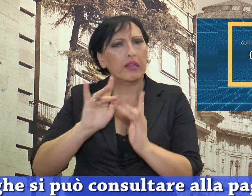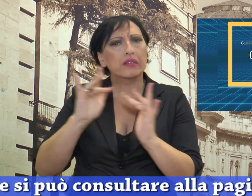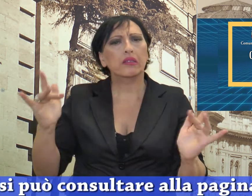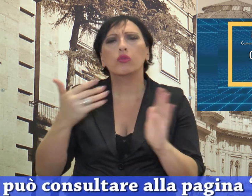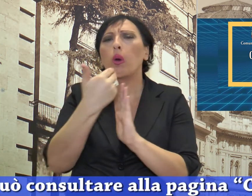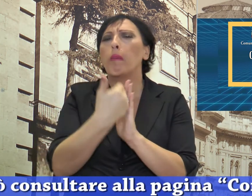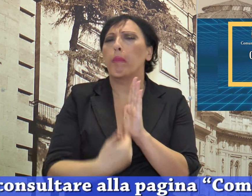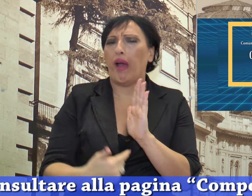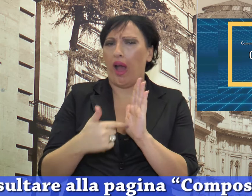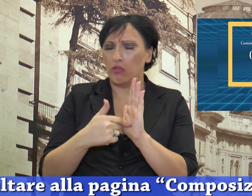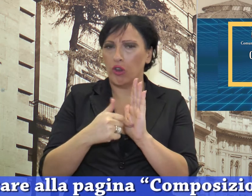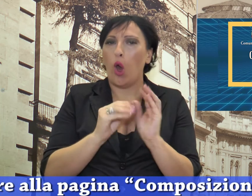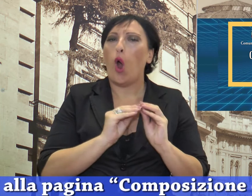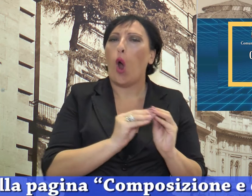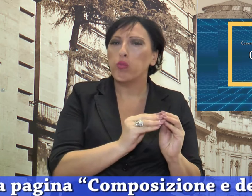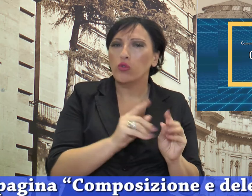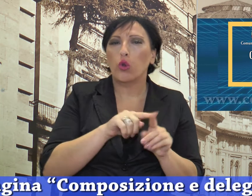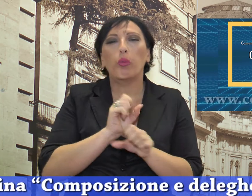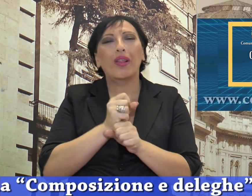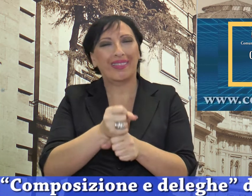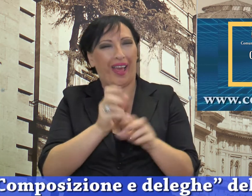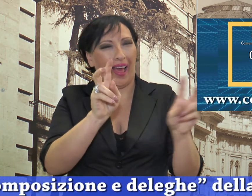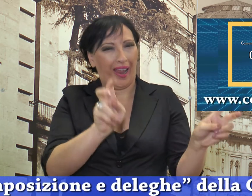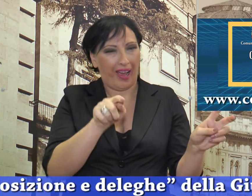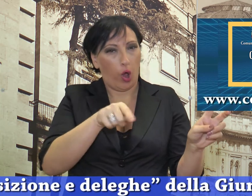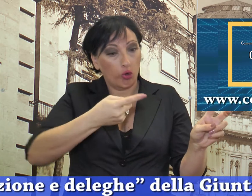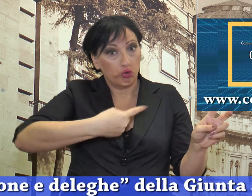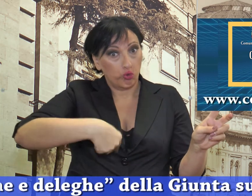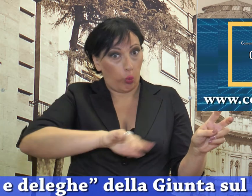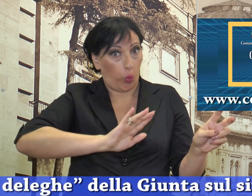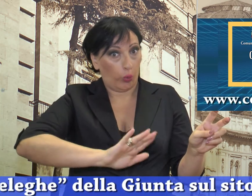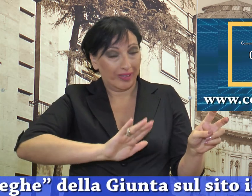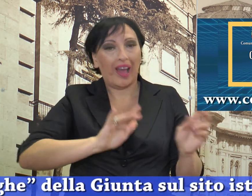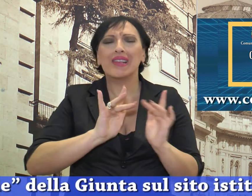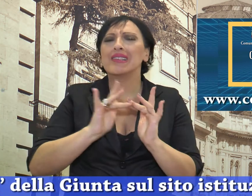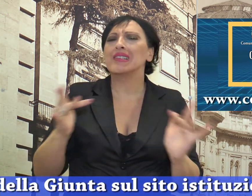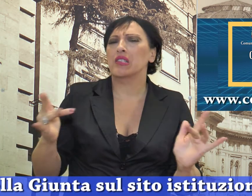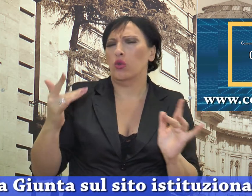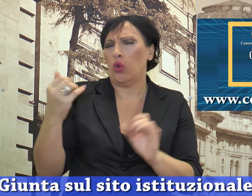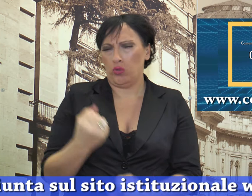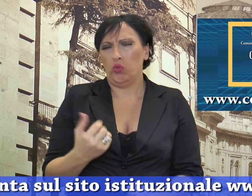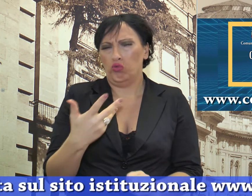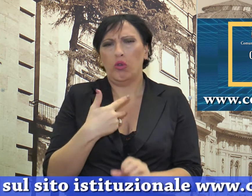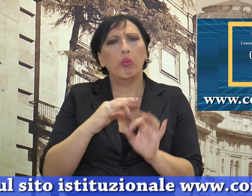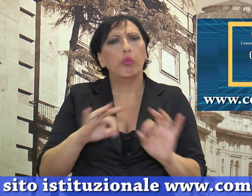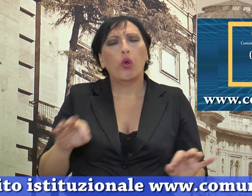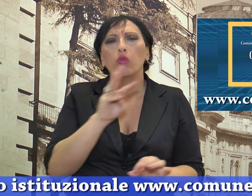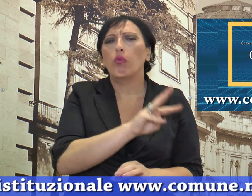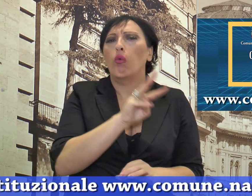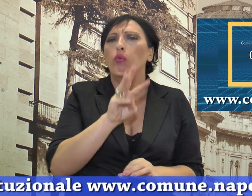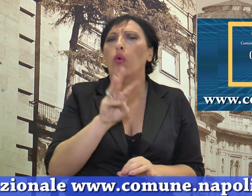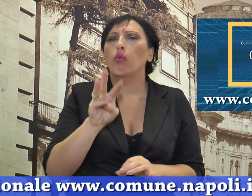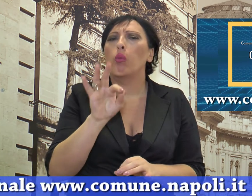pagina Composizione e deleghe della giunta sul sito istituzionale